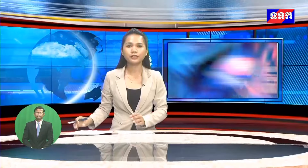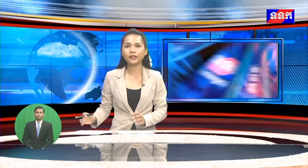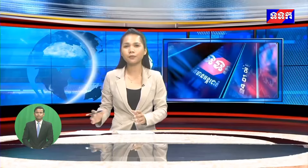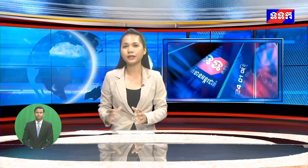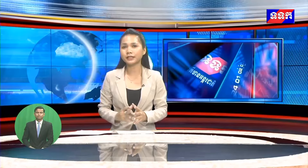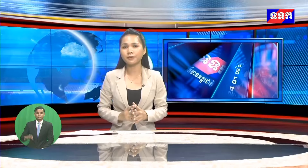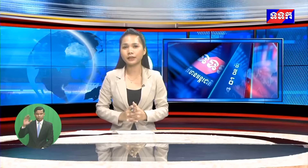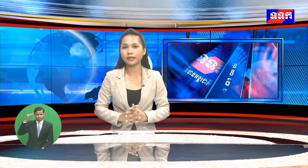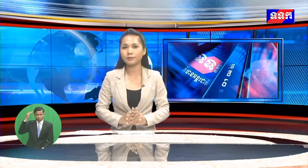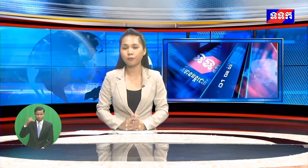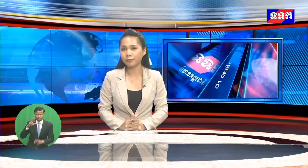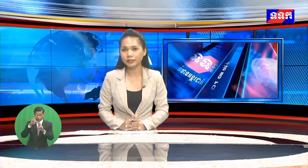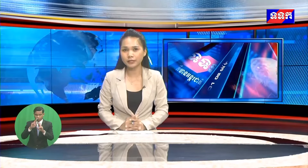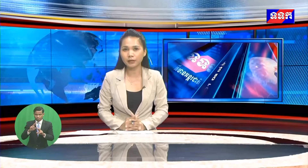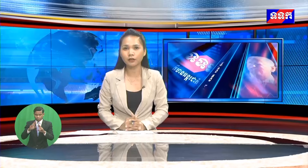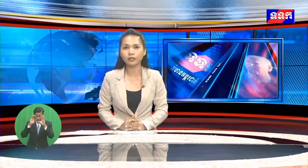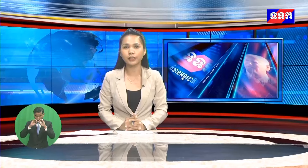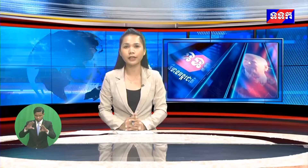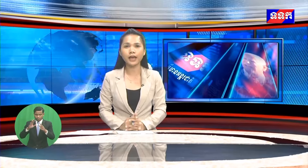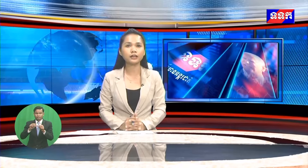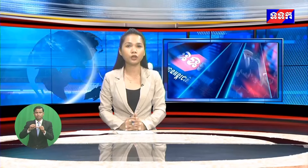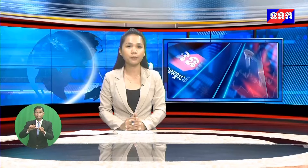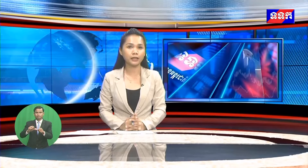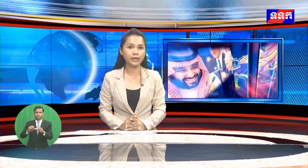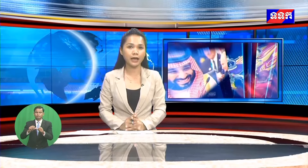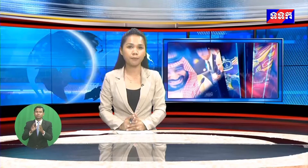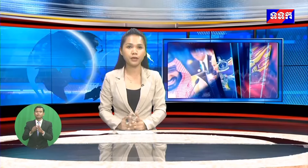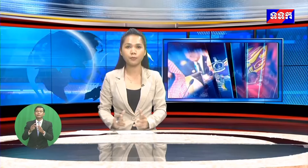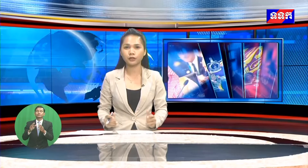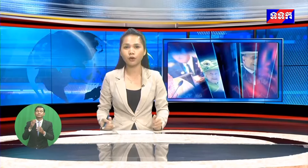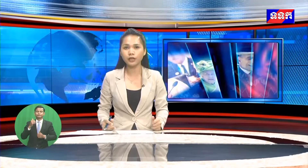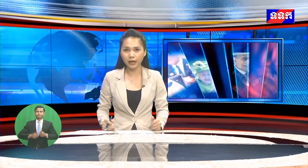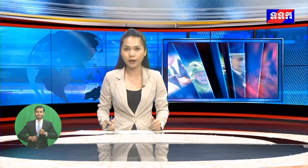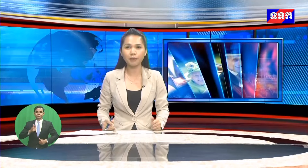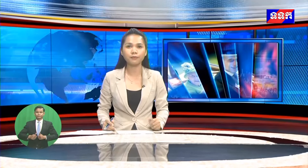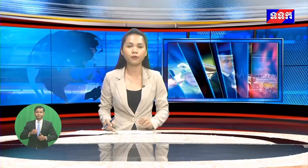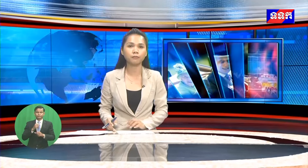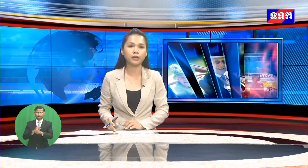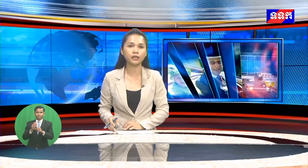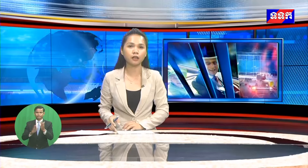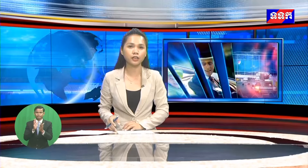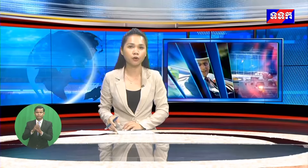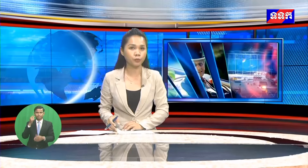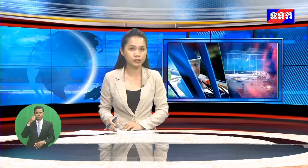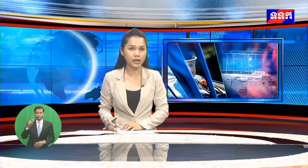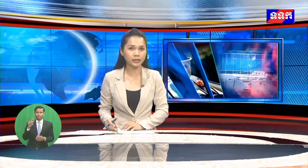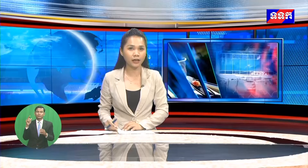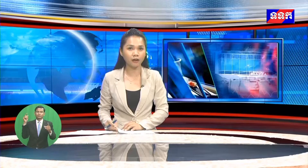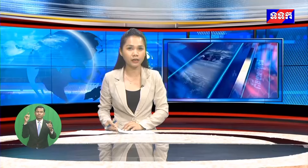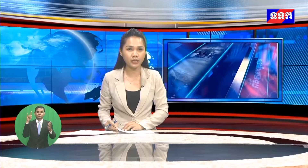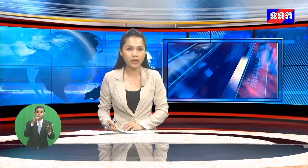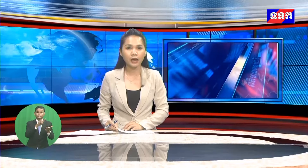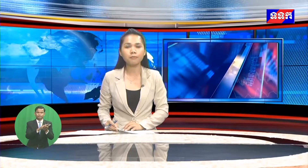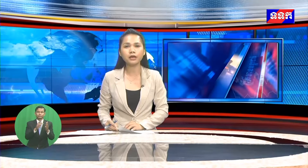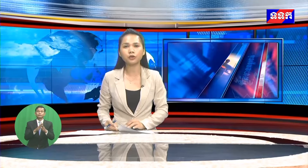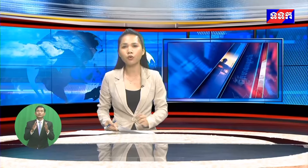power. ទស្សនកិច្ចជាទីក្រុមនឹងជាទីមេត្រីសម្រាប់ព័ត៌មានជាបន្តទៅទៀតនេះដែរគឺរដ្ឋមន្ត្រីការពារប្រទេសអ៊ុយក្រែនបានមានវត្តមានទៅដល់ទីក្រុងព្រុយសែននៅ